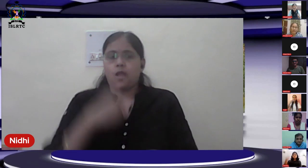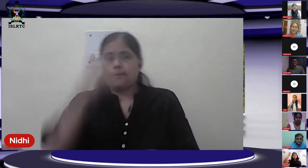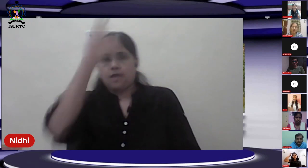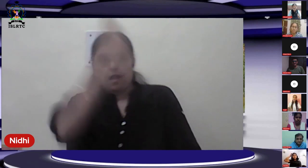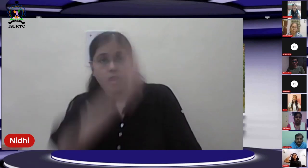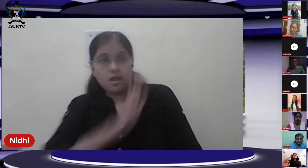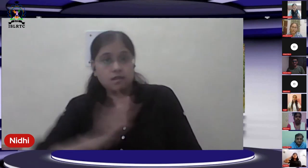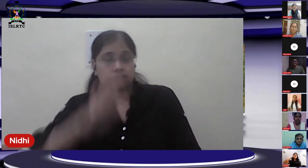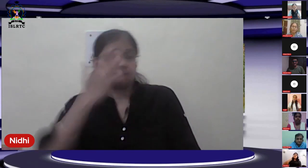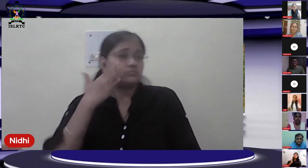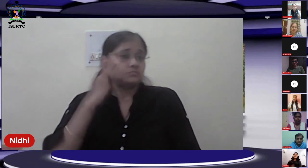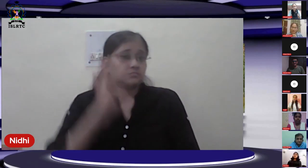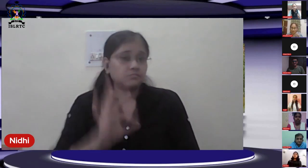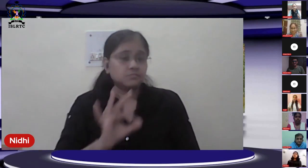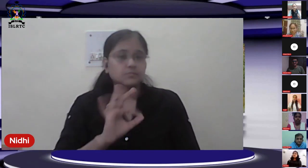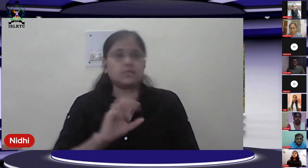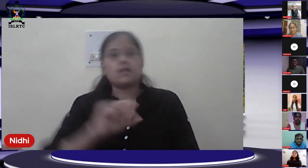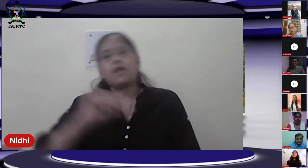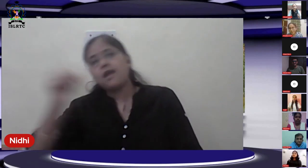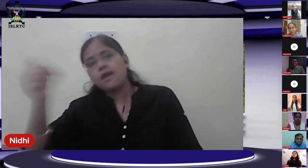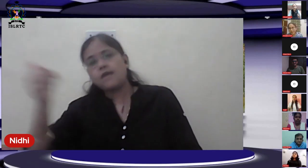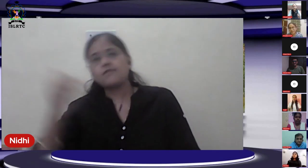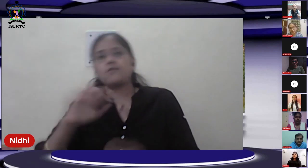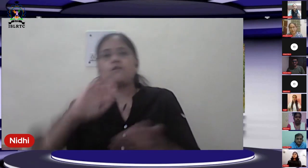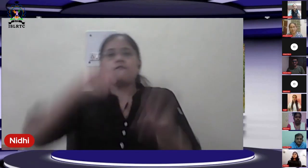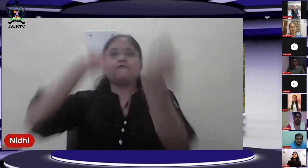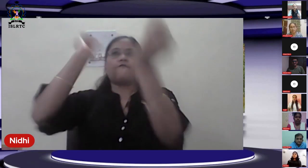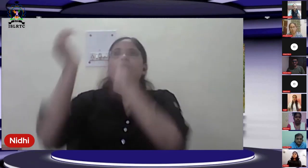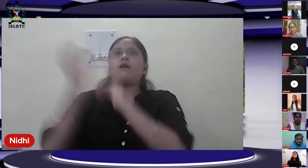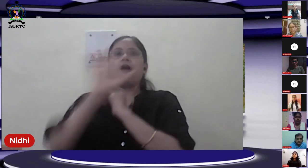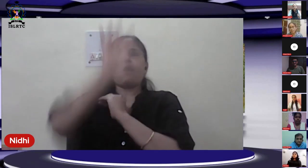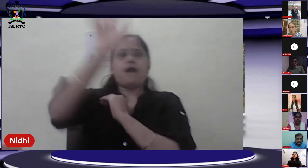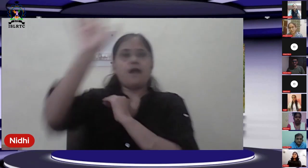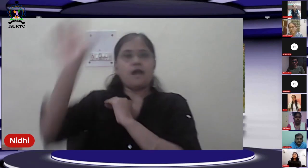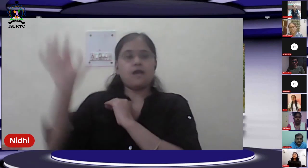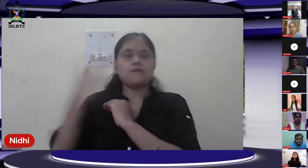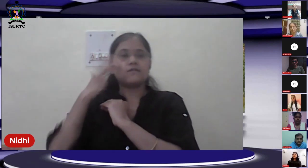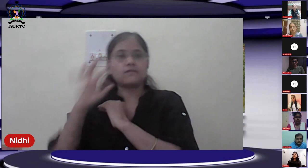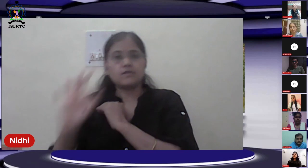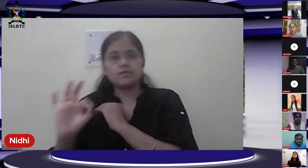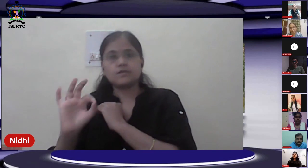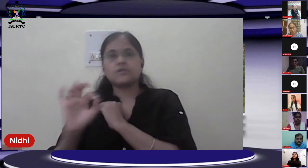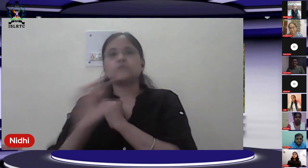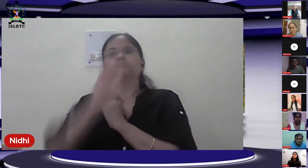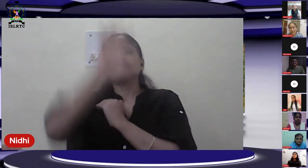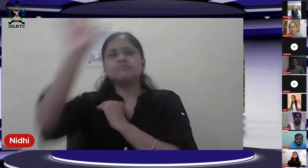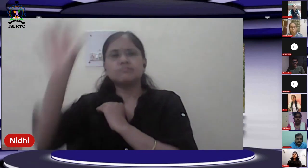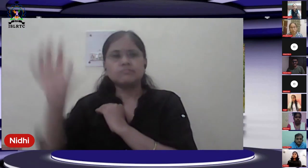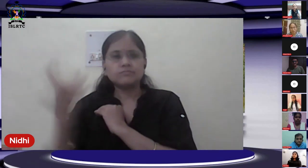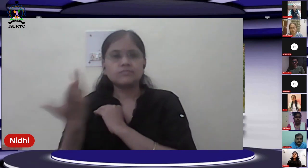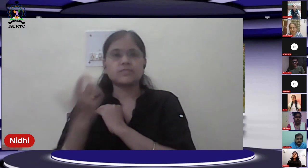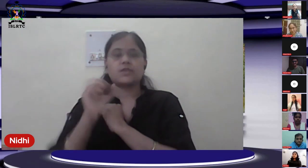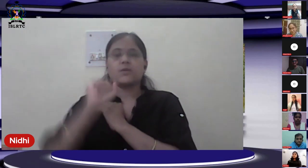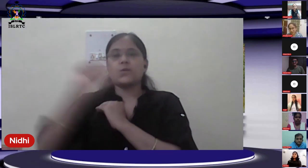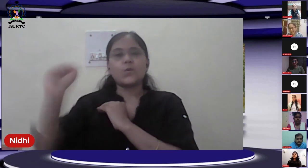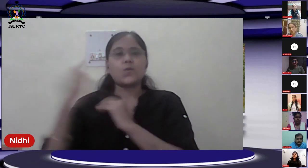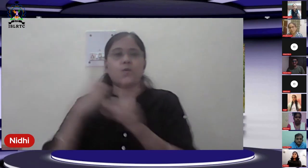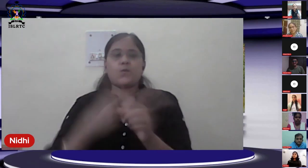है उतना ही इम्पोर्टेंस सारे वर्ल्ड में भी रखे, सारे और भी जो देश विदेश के लोग हैं योगा को अपनाएं और ज़्यादा से ज़्यादा इसका